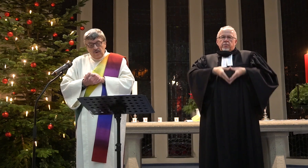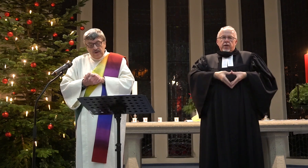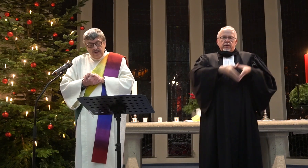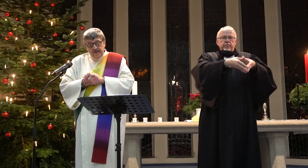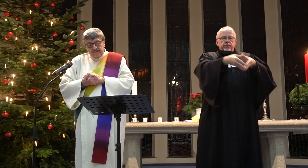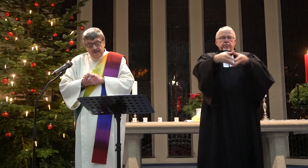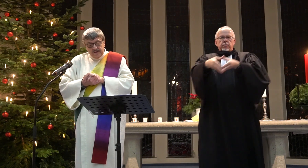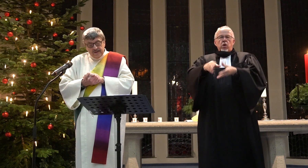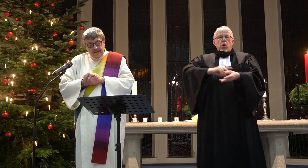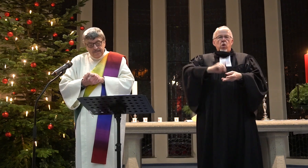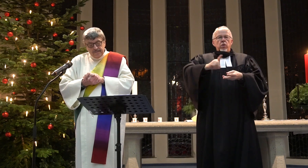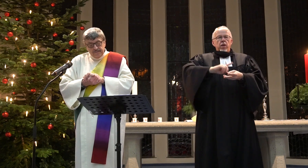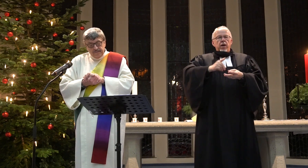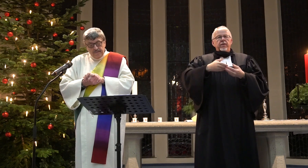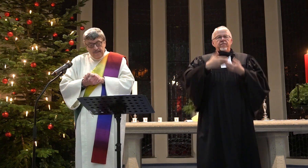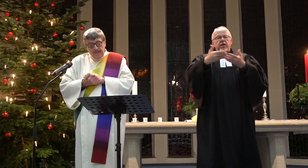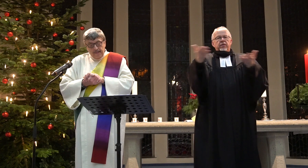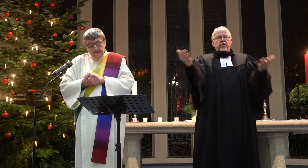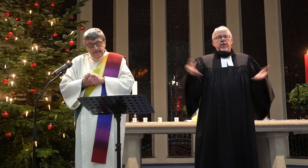auch online weitergeben.